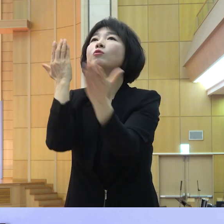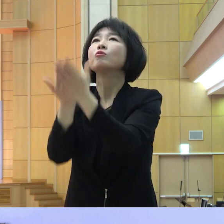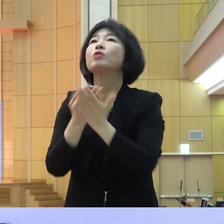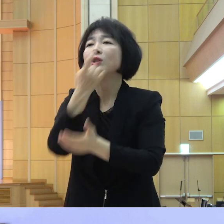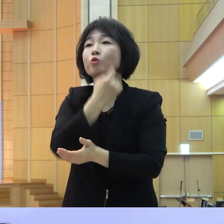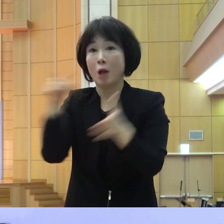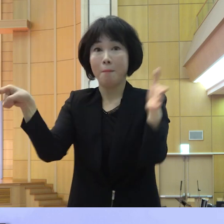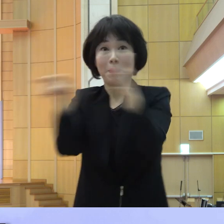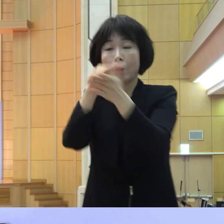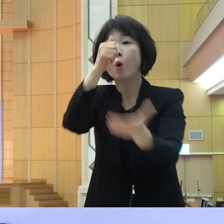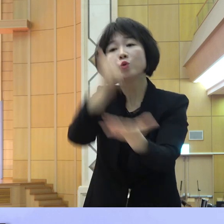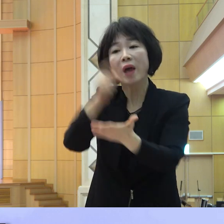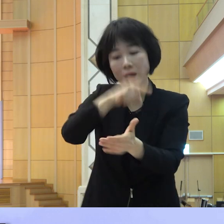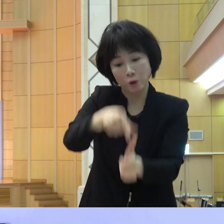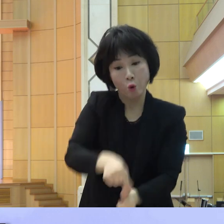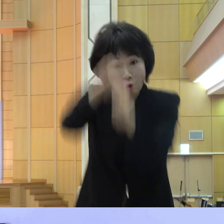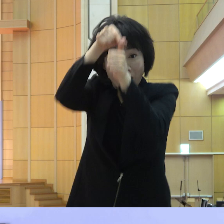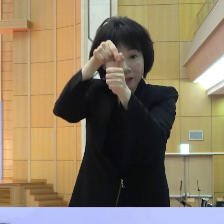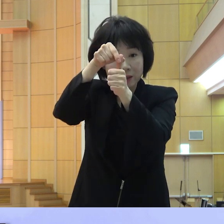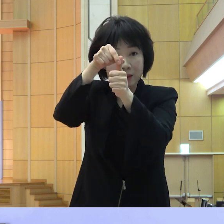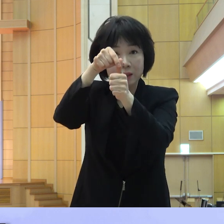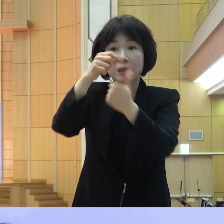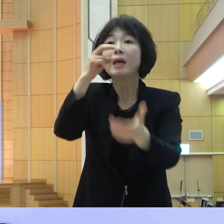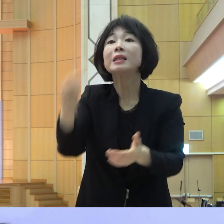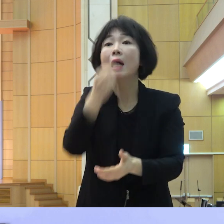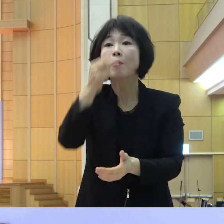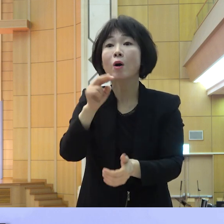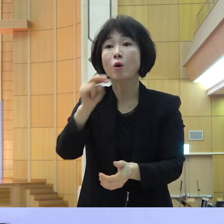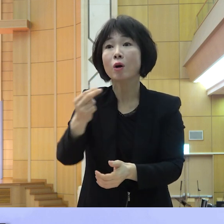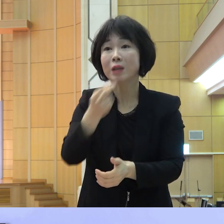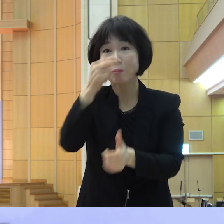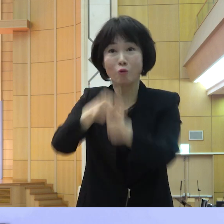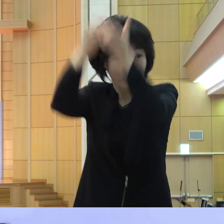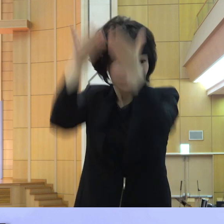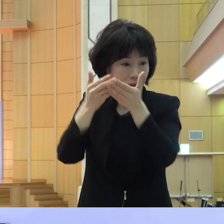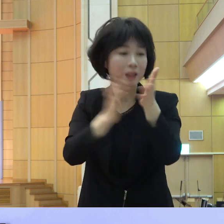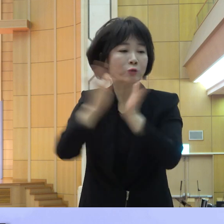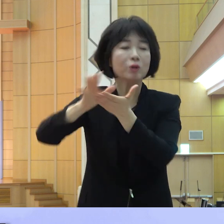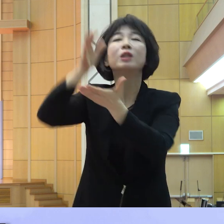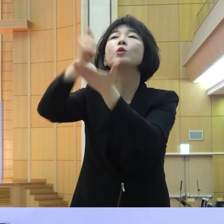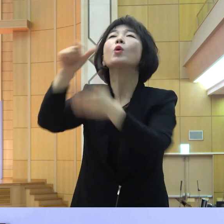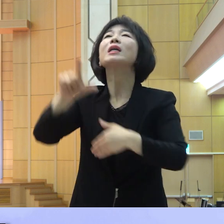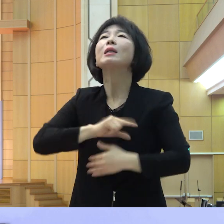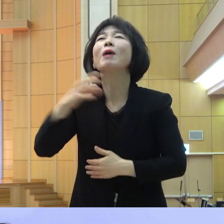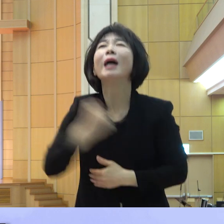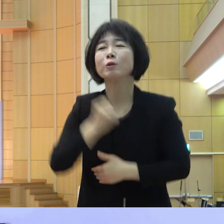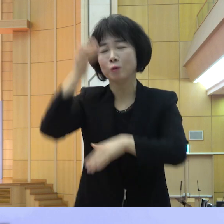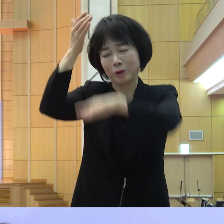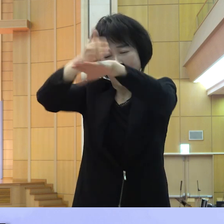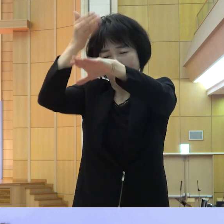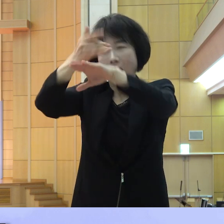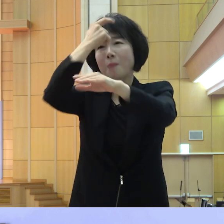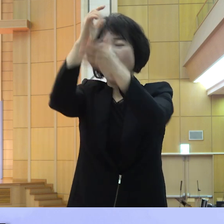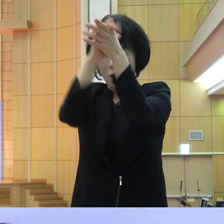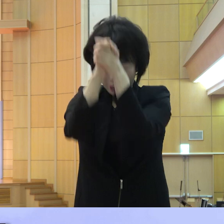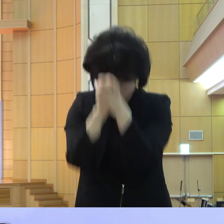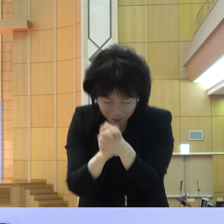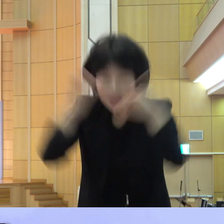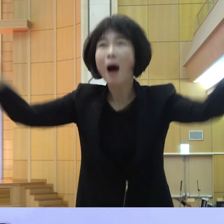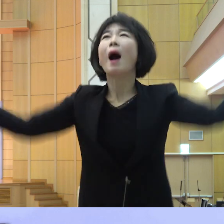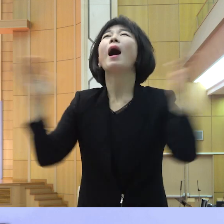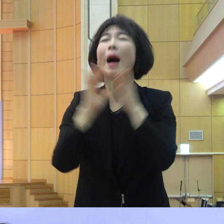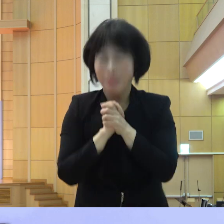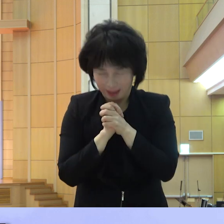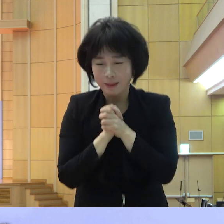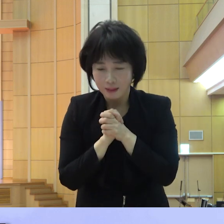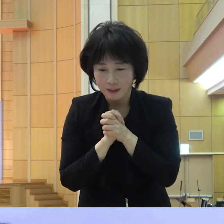줄 믿고 죄악에서 구원하시고 생명이 되신 예수 그리스도의 이름으로 감사 기도